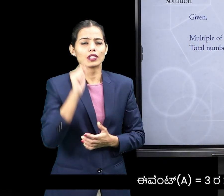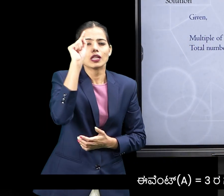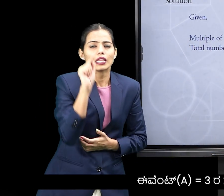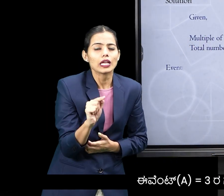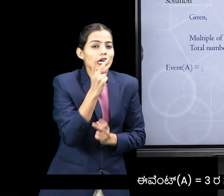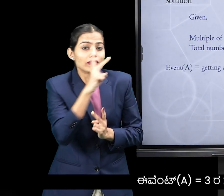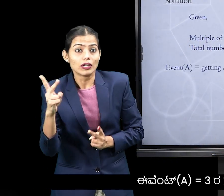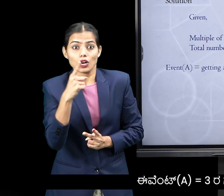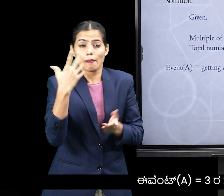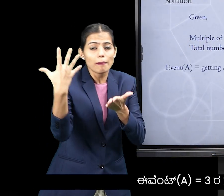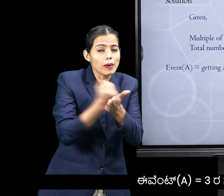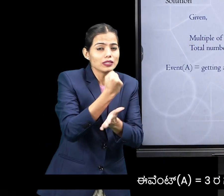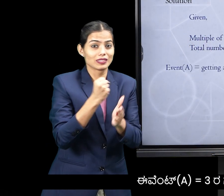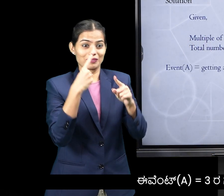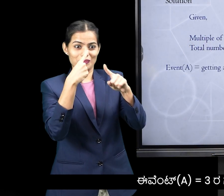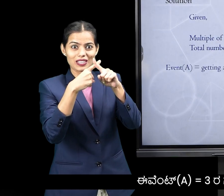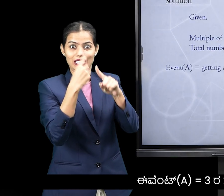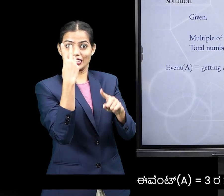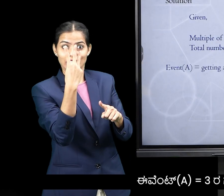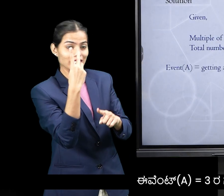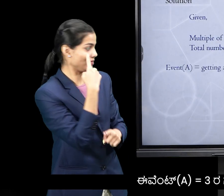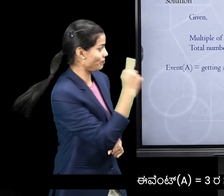ಇವೆಂಟ್ ಆಫ್ ಎ ಇಸ್ ಈಕ್ವಲ್ ಟು 3ರ ಗುಣಕವನ್ನ ಪಡೆಯುವುದು.